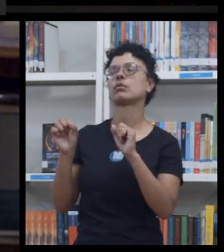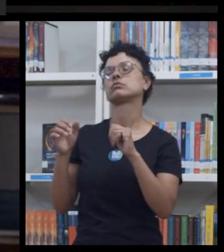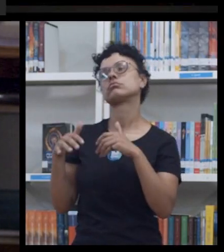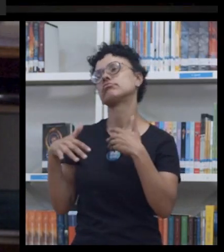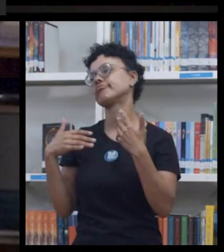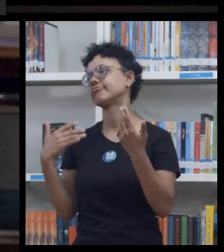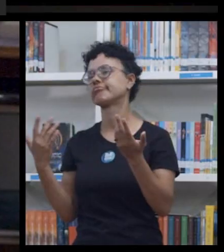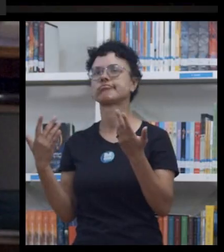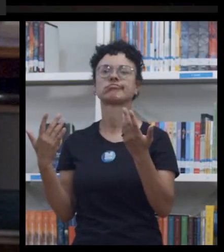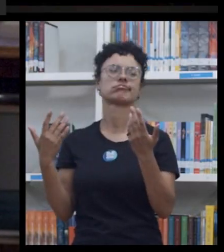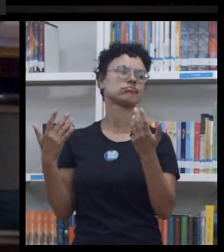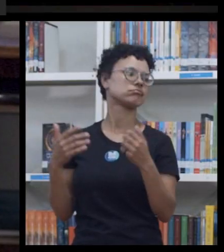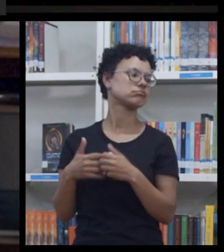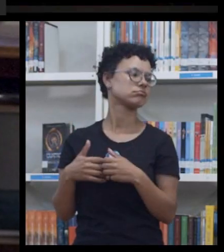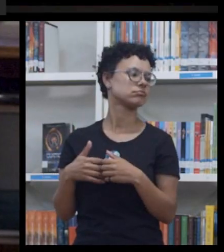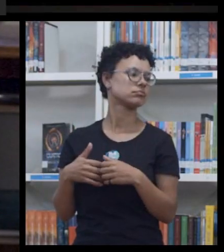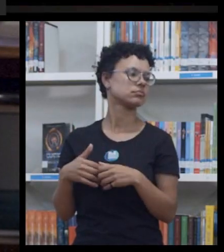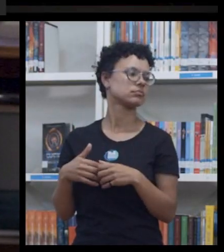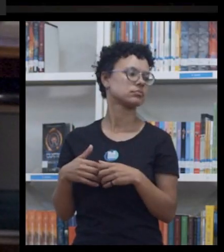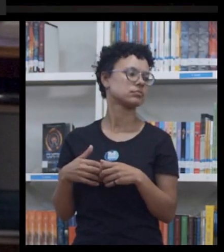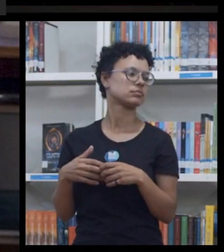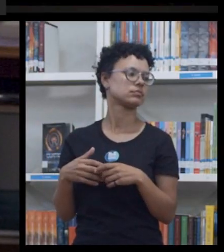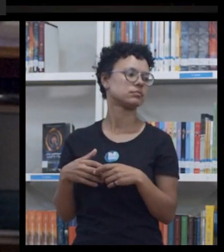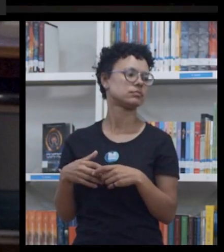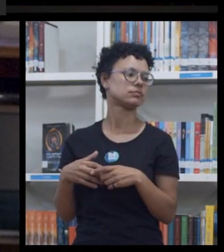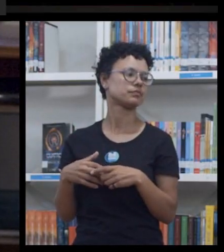ser uma